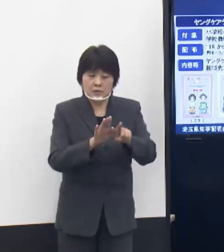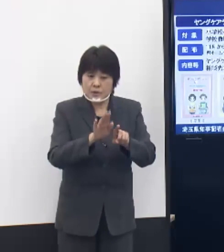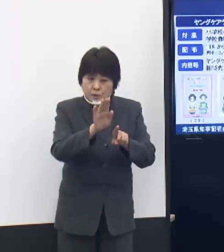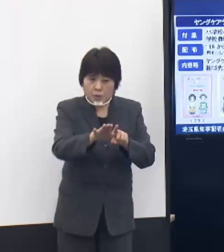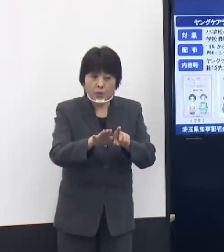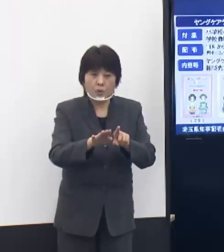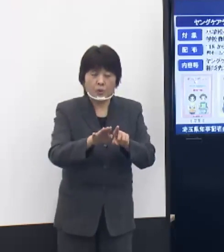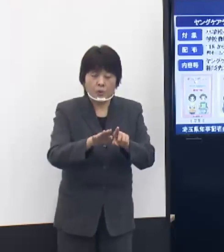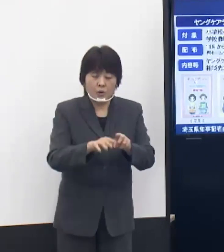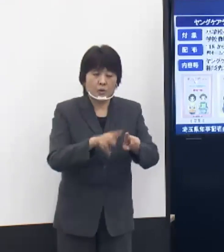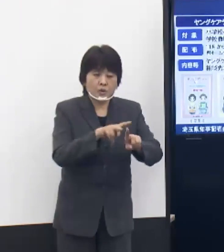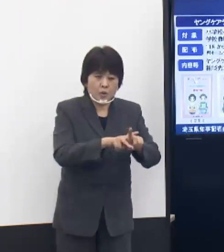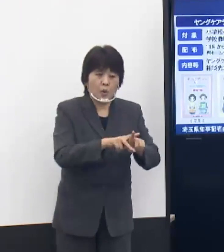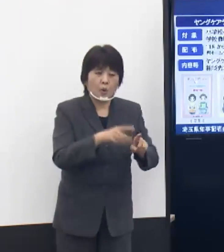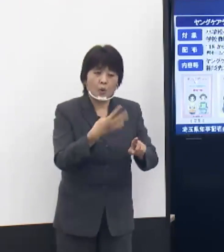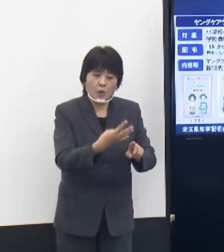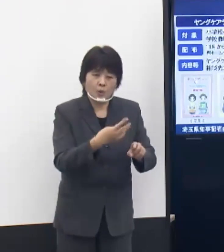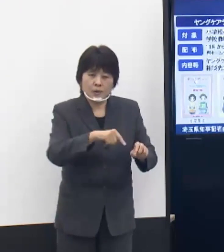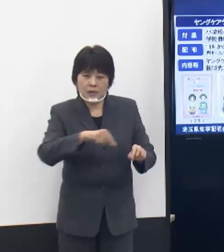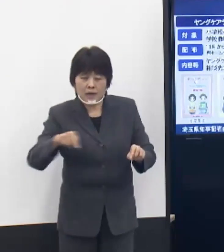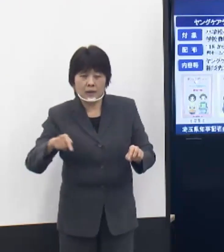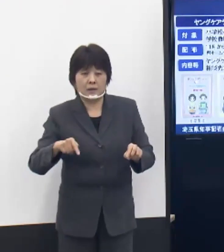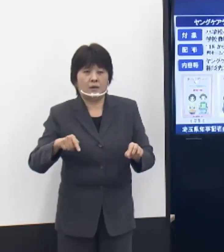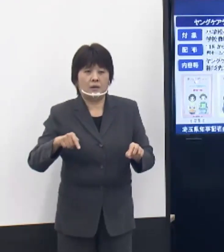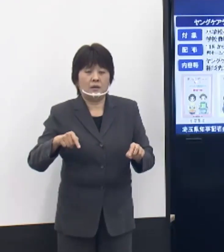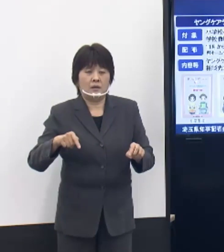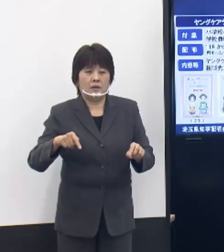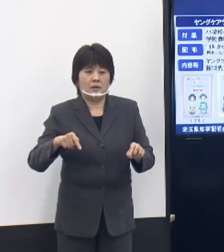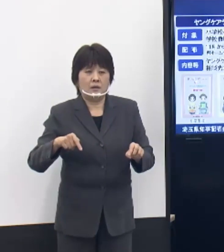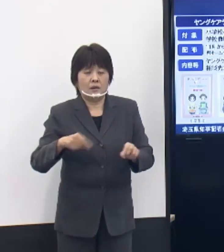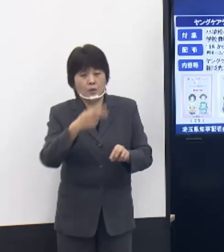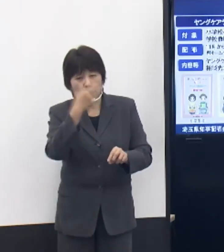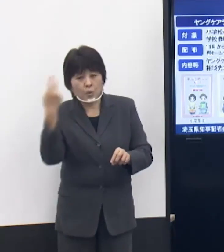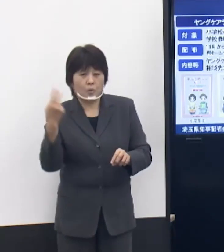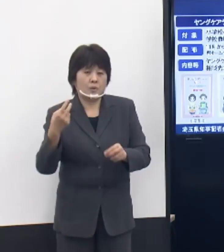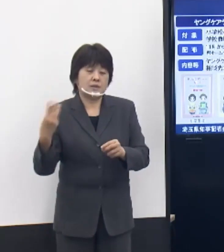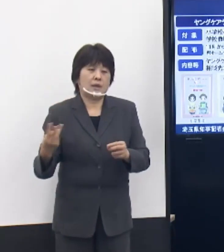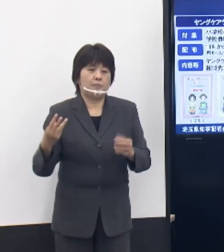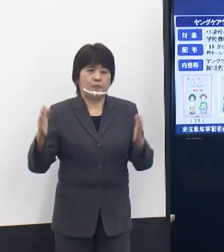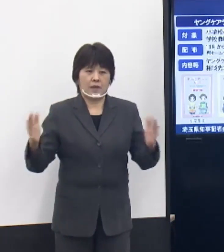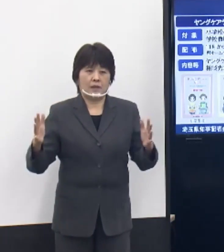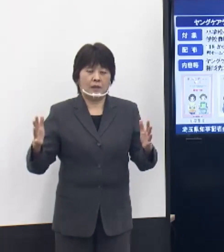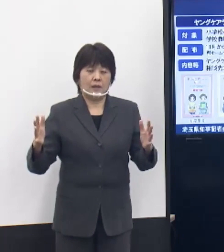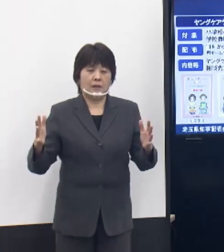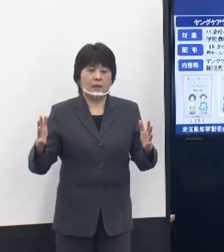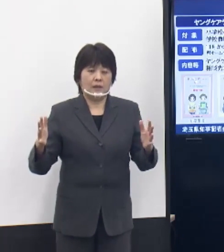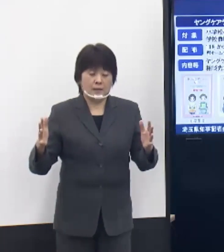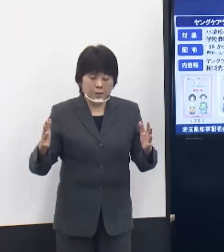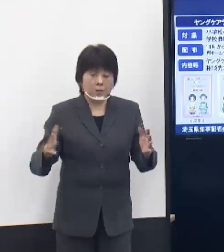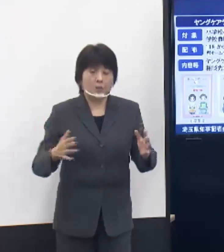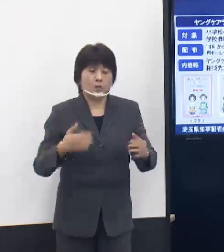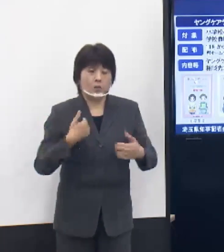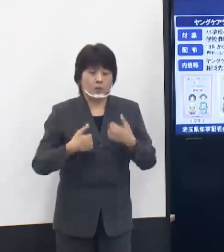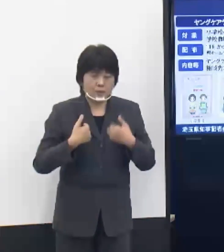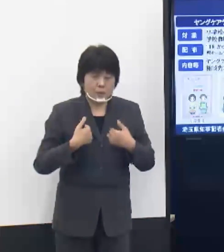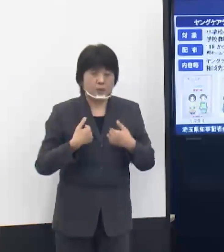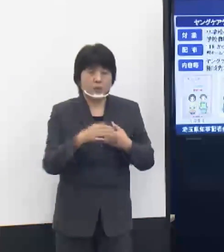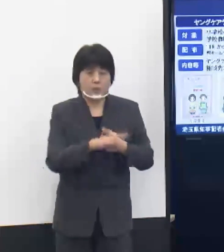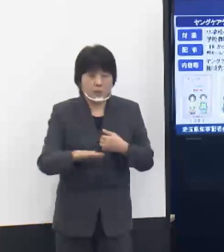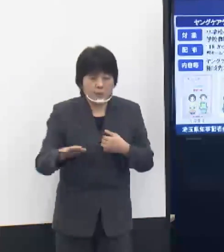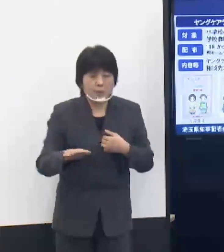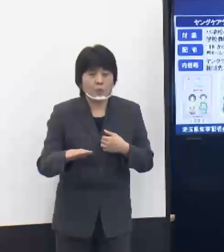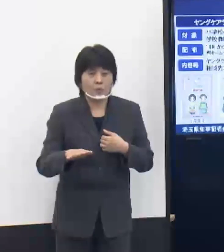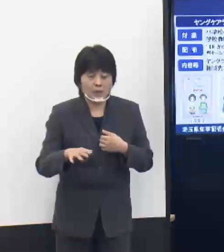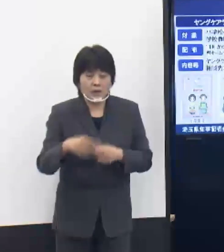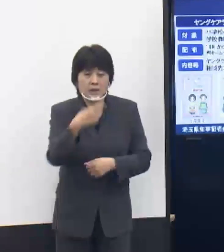て小学校4年生から高校3年生までの児童生徒及び教職